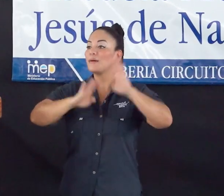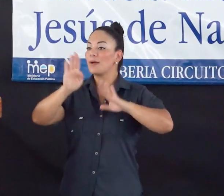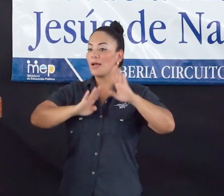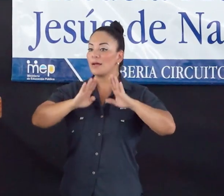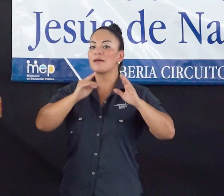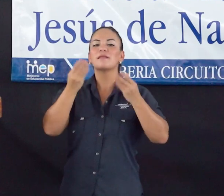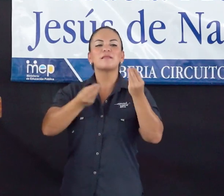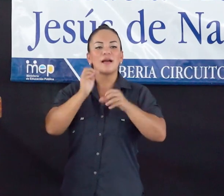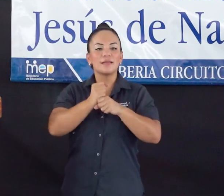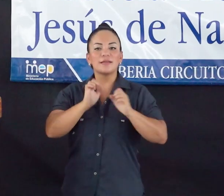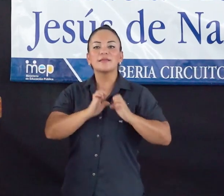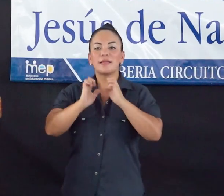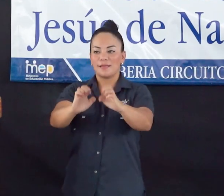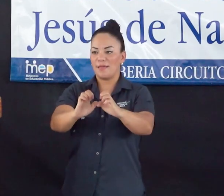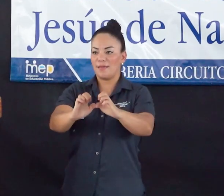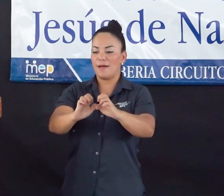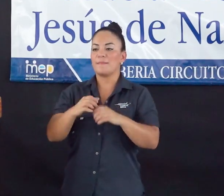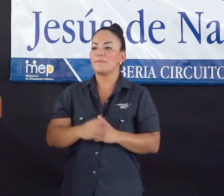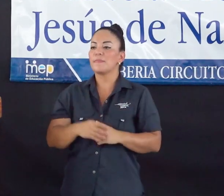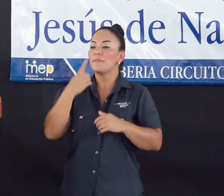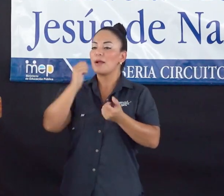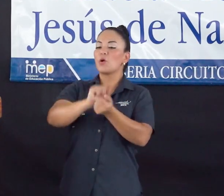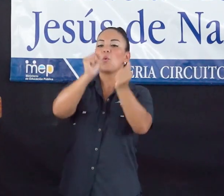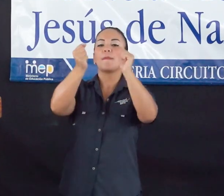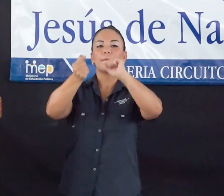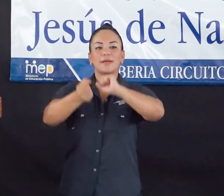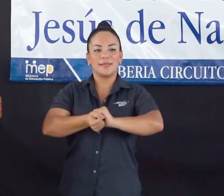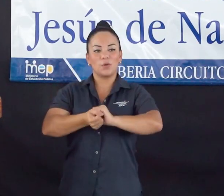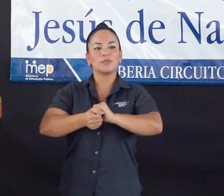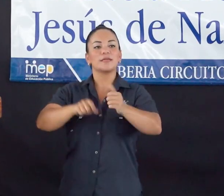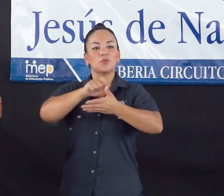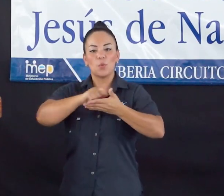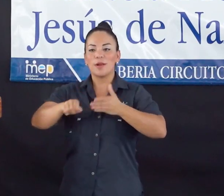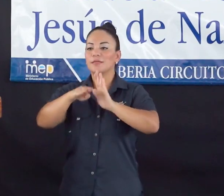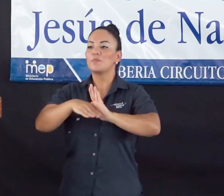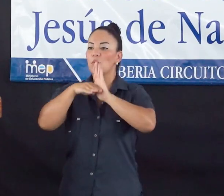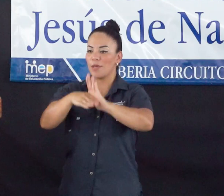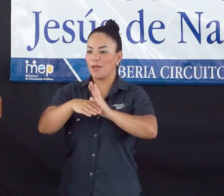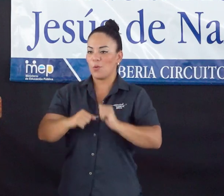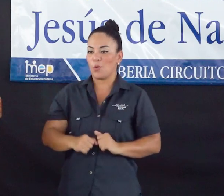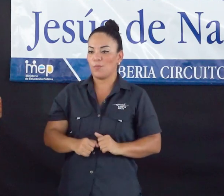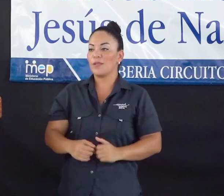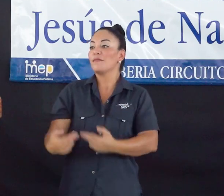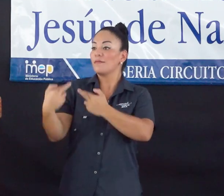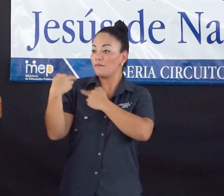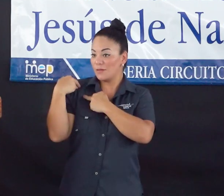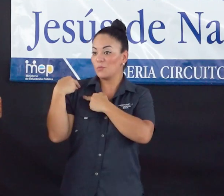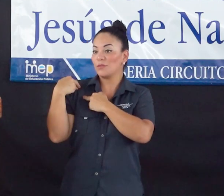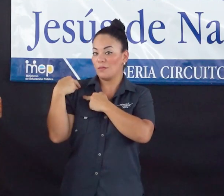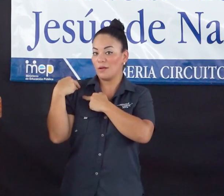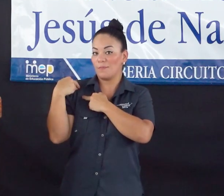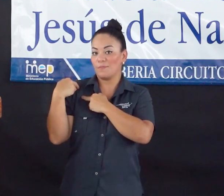una estrategia para convertirlos en escuelas modelos de responsabilidad